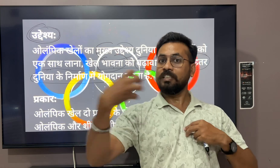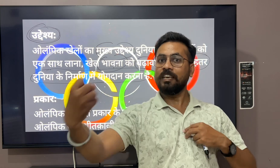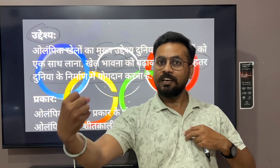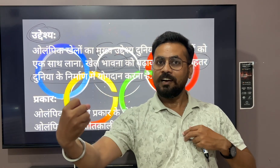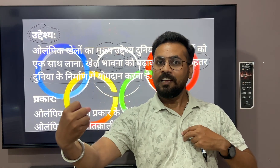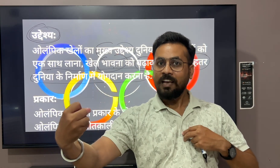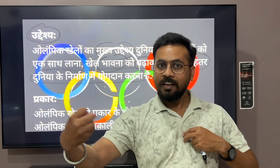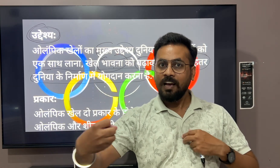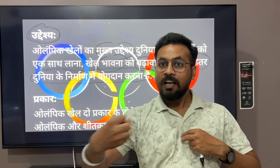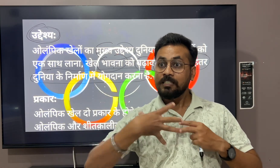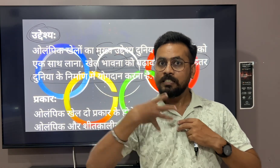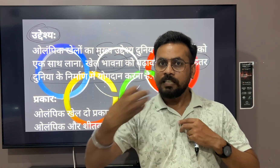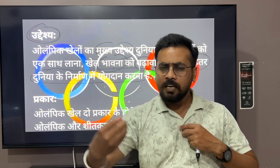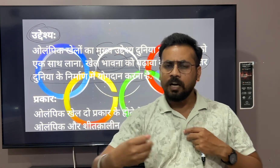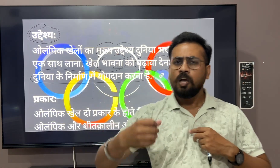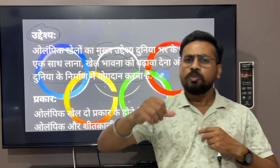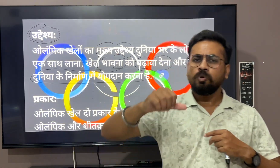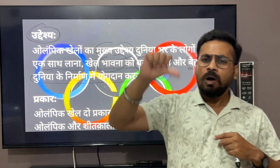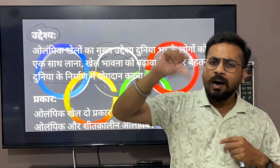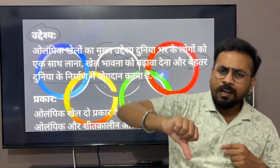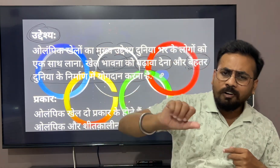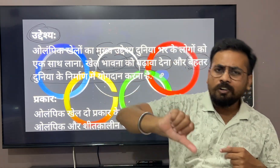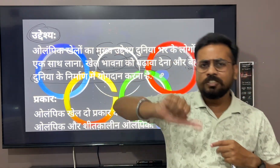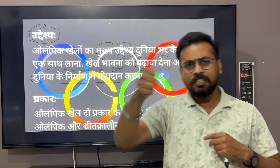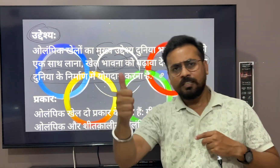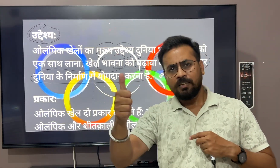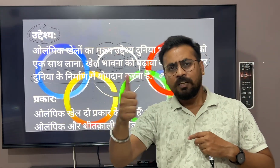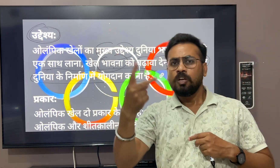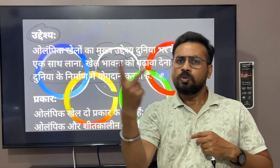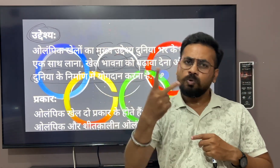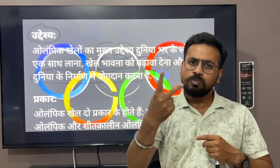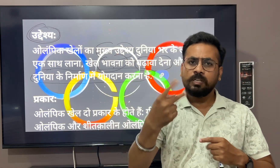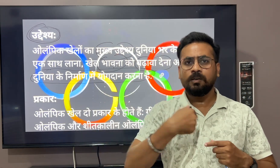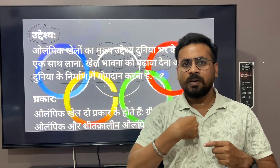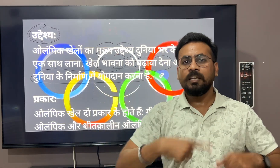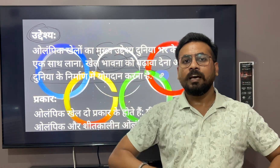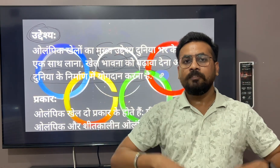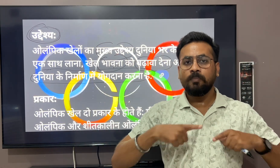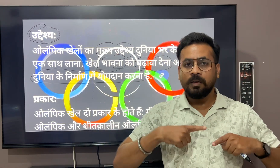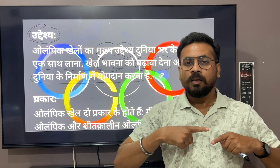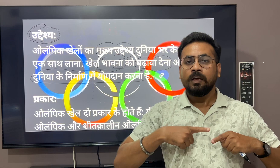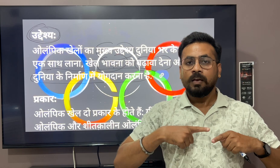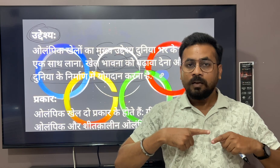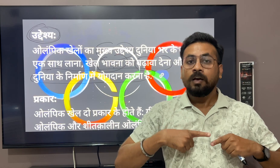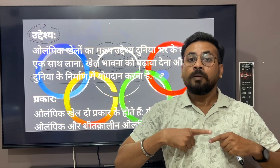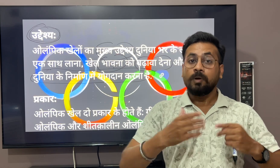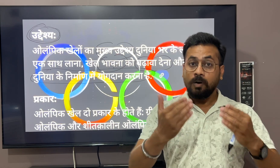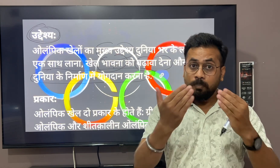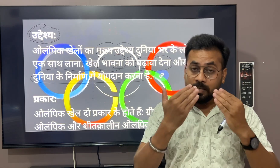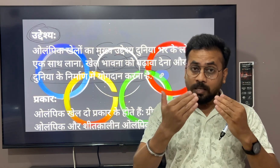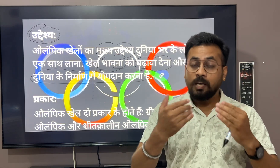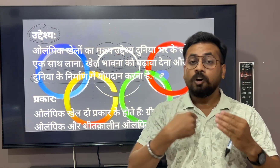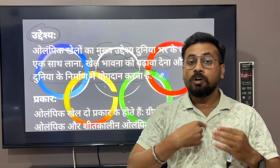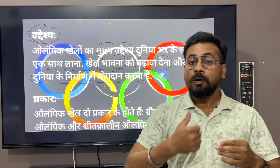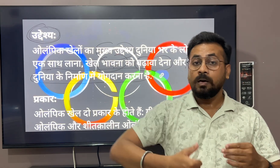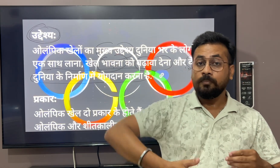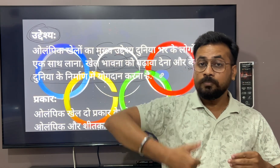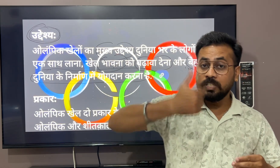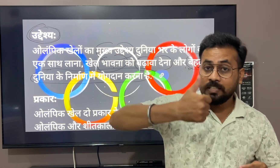सीखेगा, है ना, सीखेगा। तो हार और जीत दोनों से हमारी लाइफ में है ना प्रभाव पड़ता है, और जीते